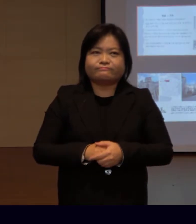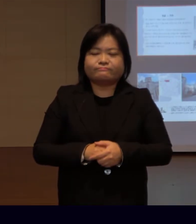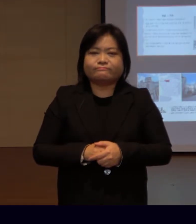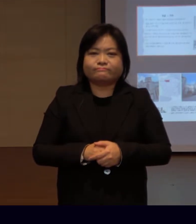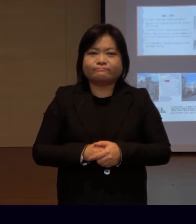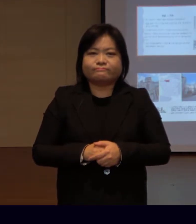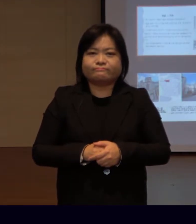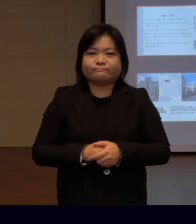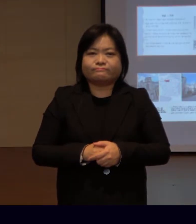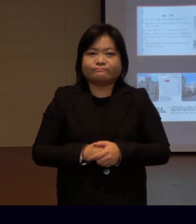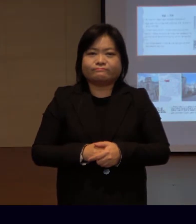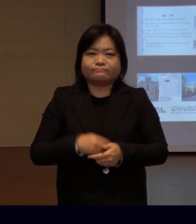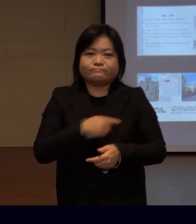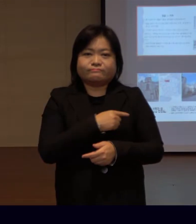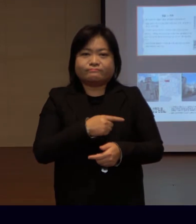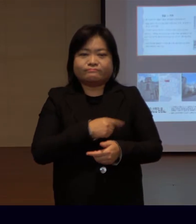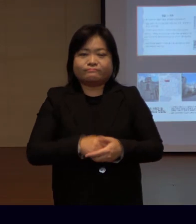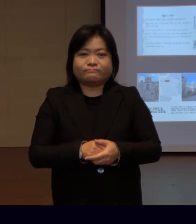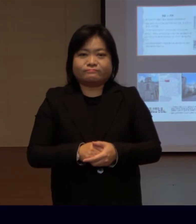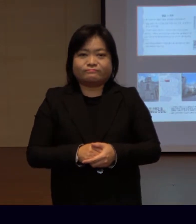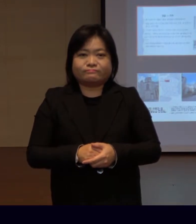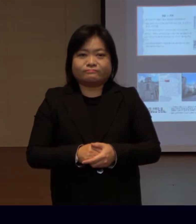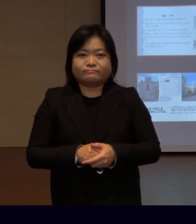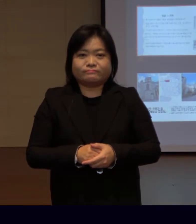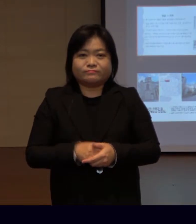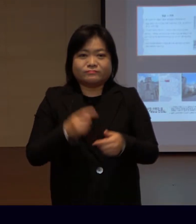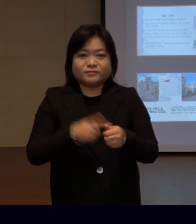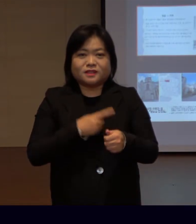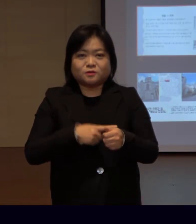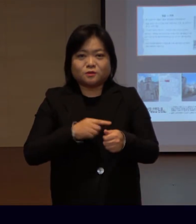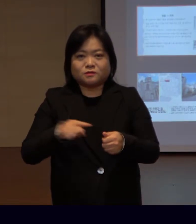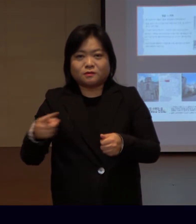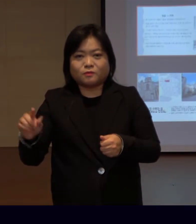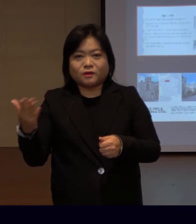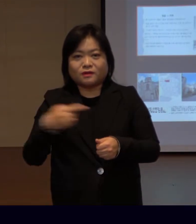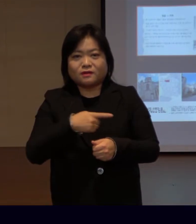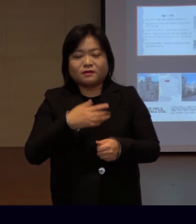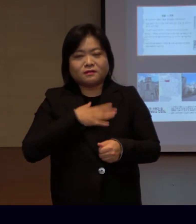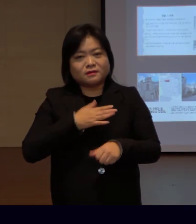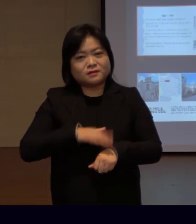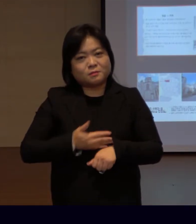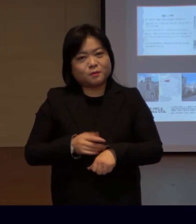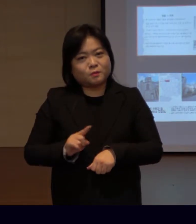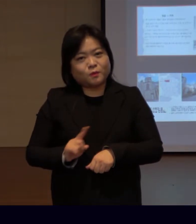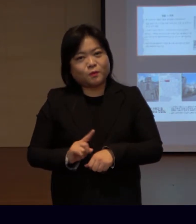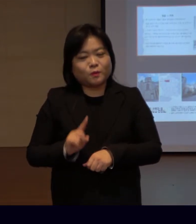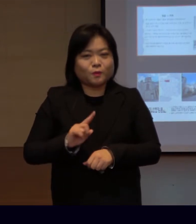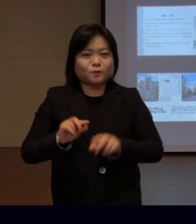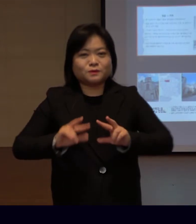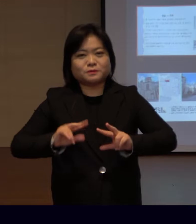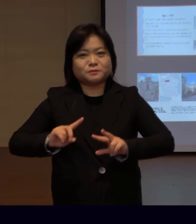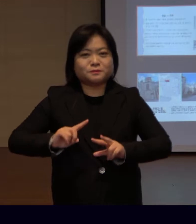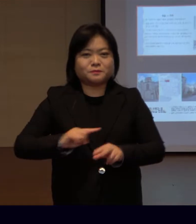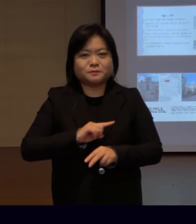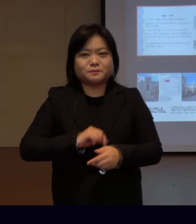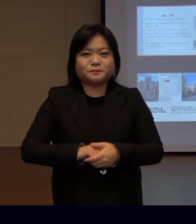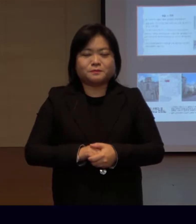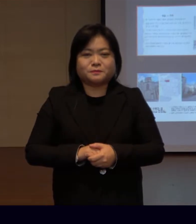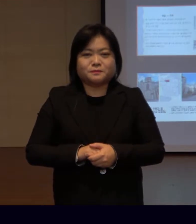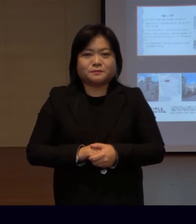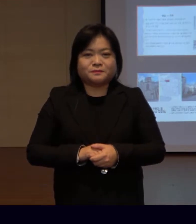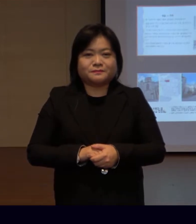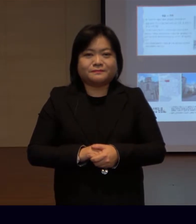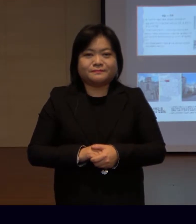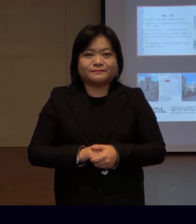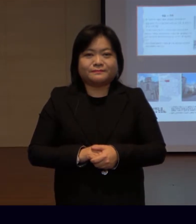이렇게 지가 혼자 막 넘어가고 이거 어떻게 하면 좋죠? 점점 좋아. 제가 뭘 잘못 건드렸길래 이런 불상사가